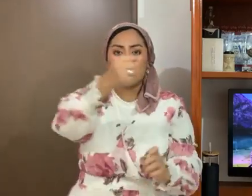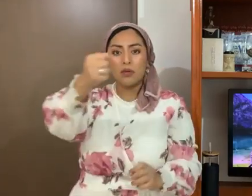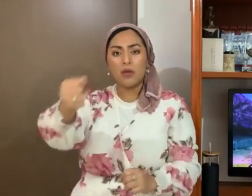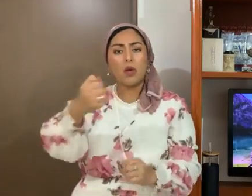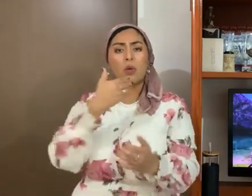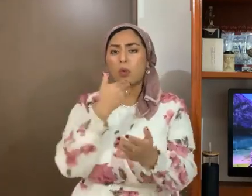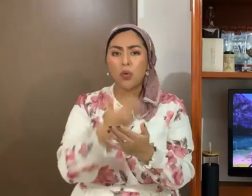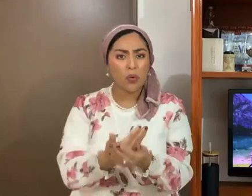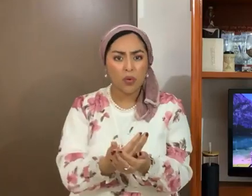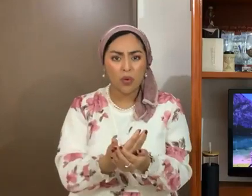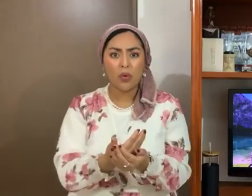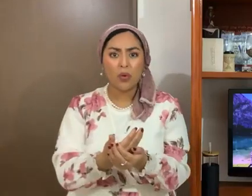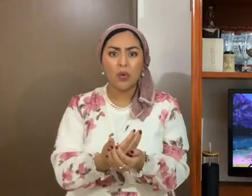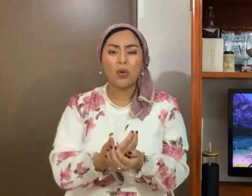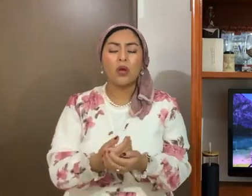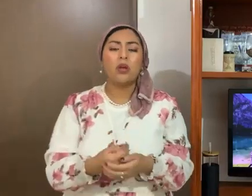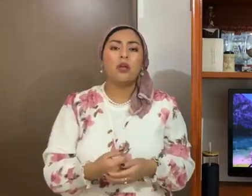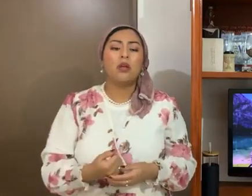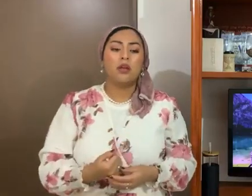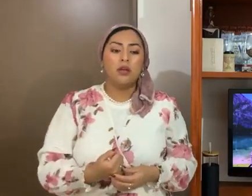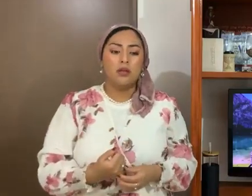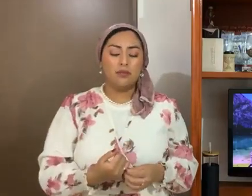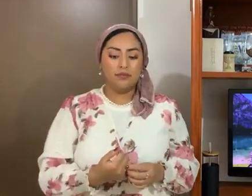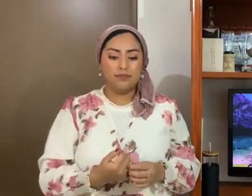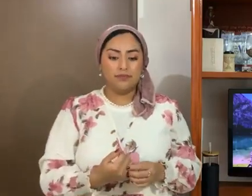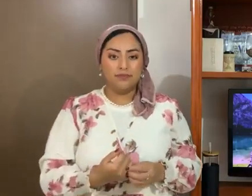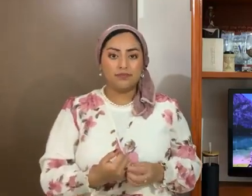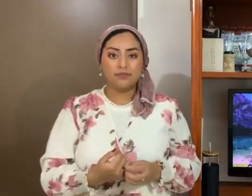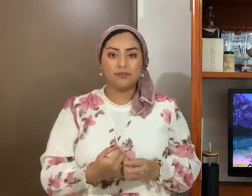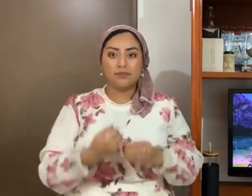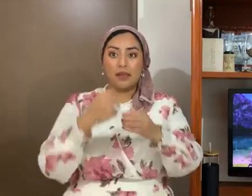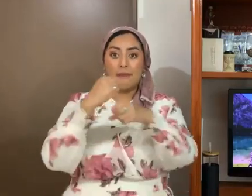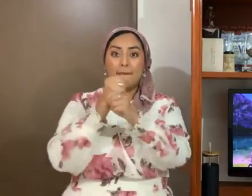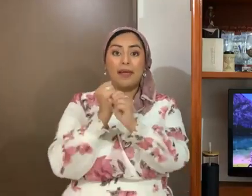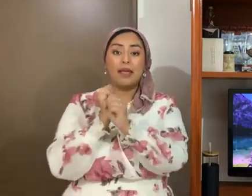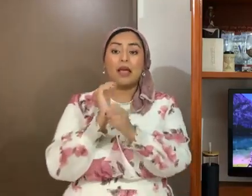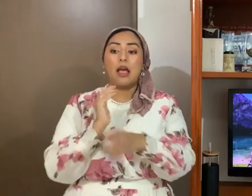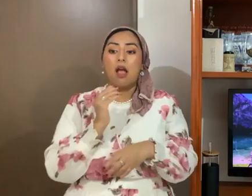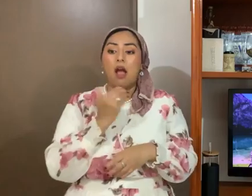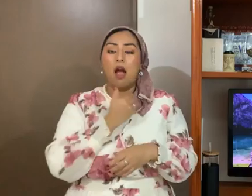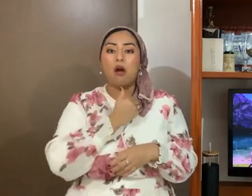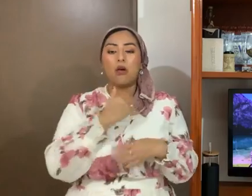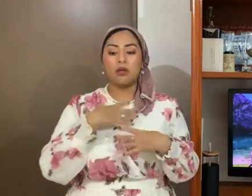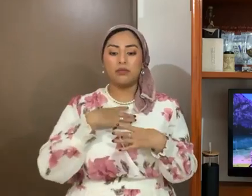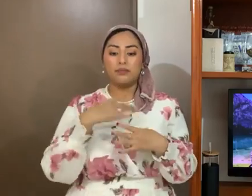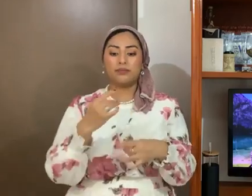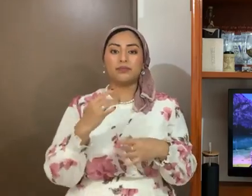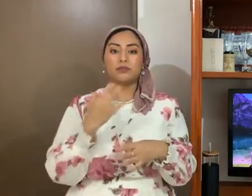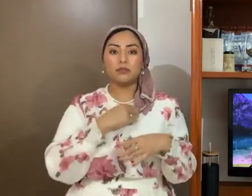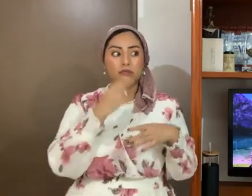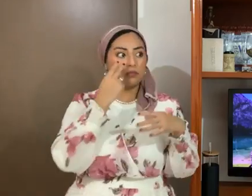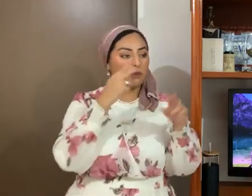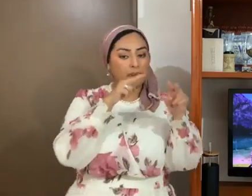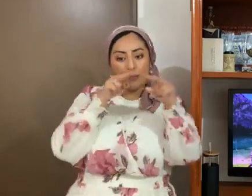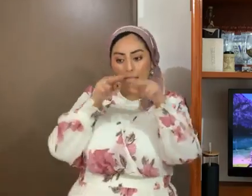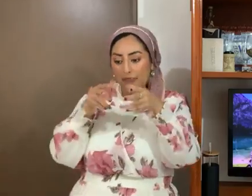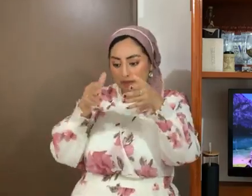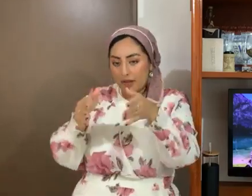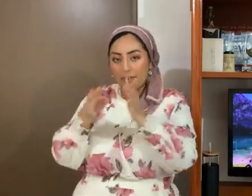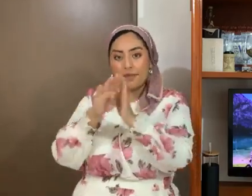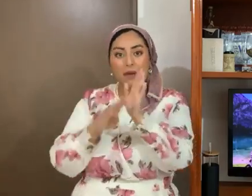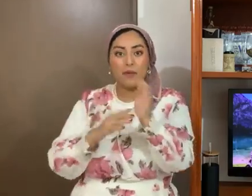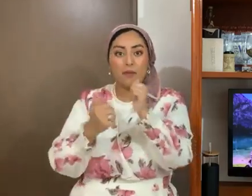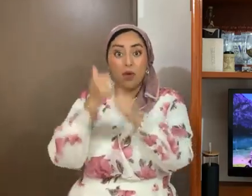bien, no nos aparta del mundo totalmente, pero sí nos hace que nuestro interés, nuestra vista esté en otro